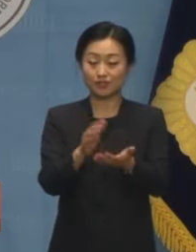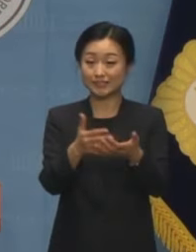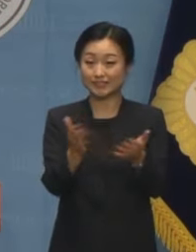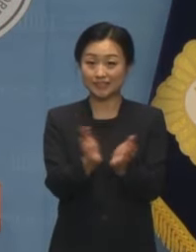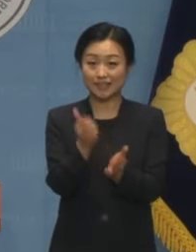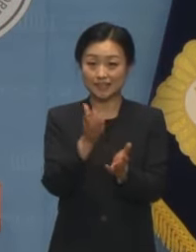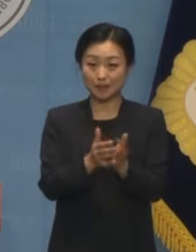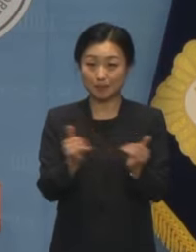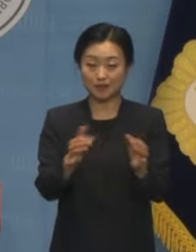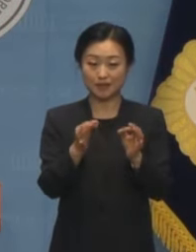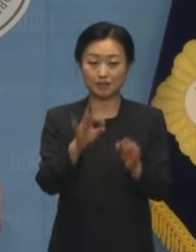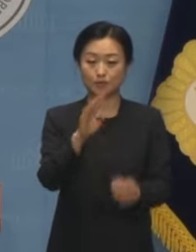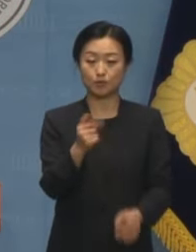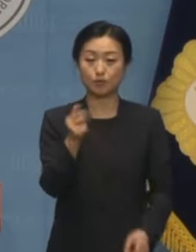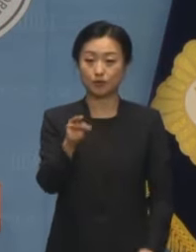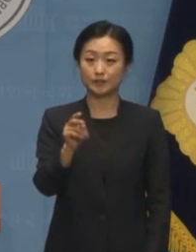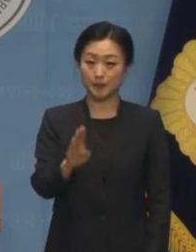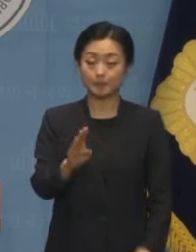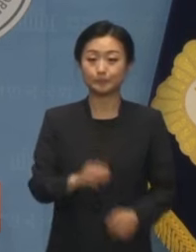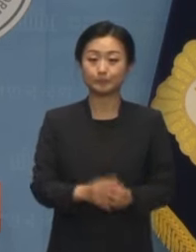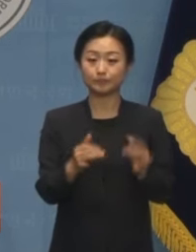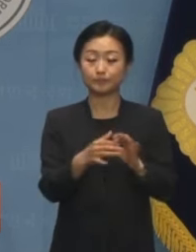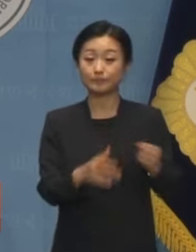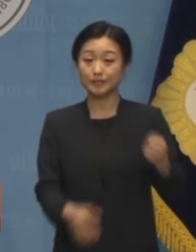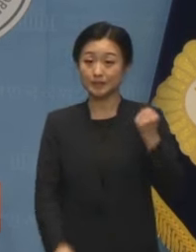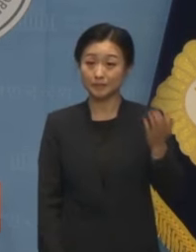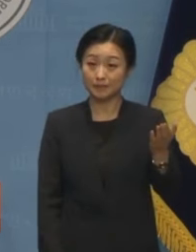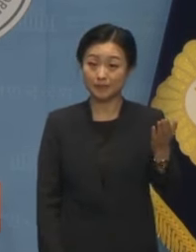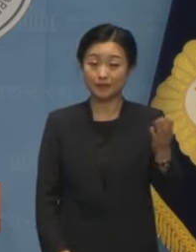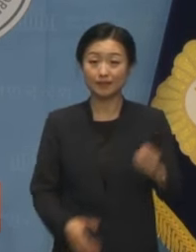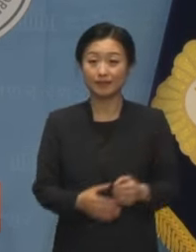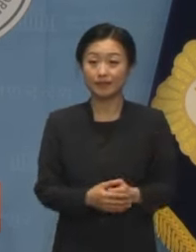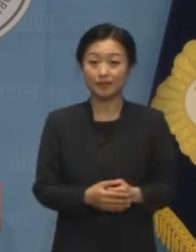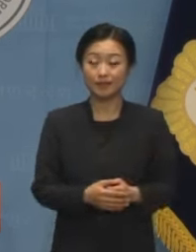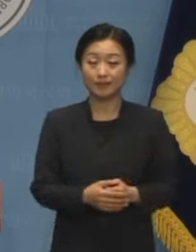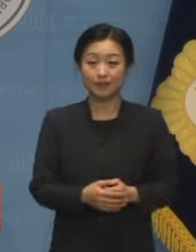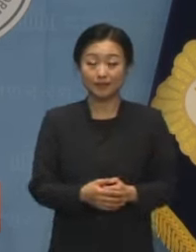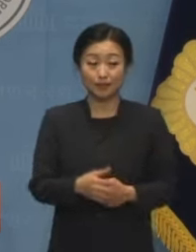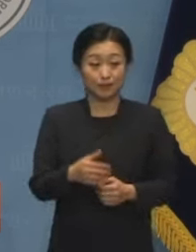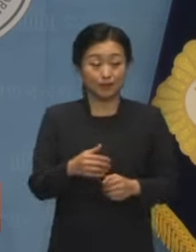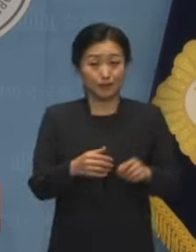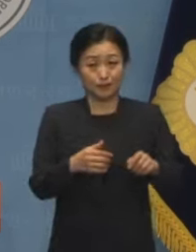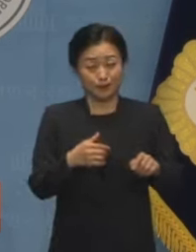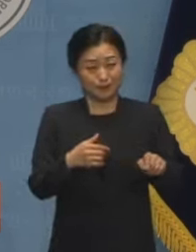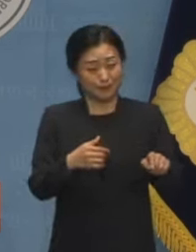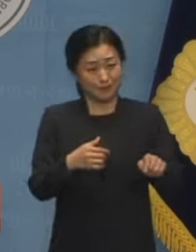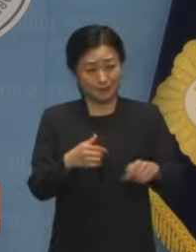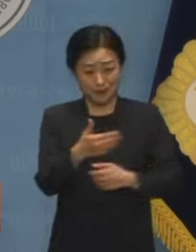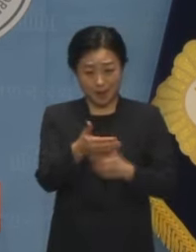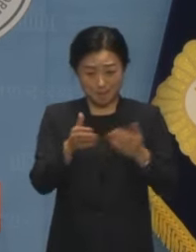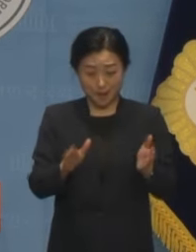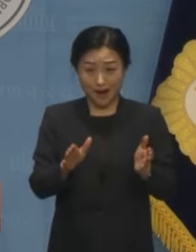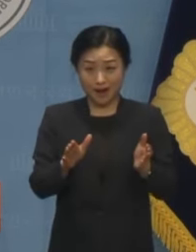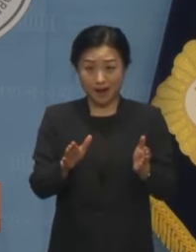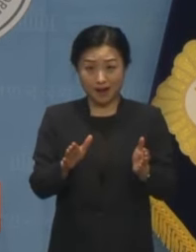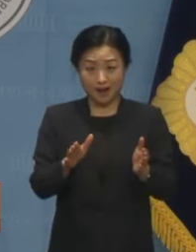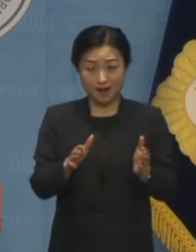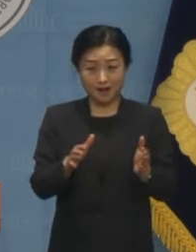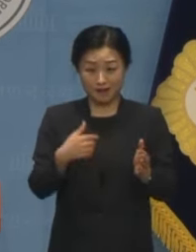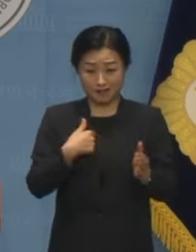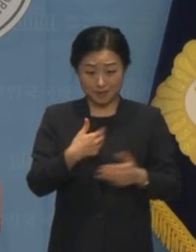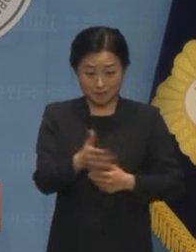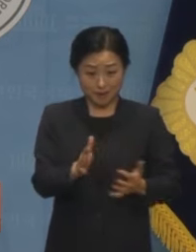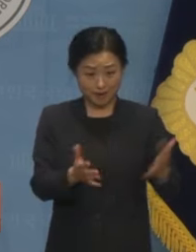대변인 김보협입니다. 국민의힘은 안방을 무단점거하고 있는 자들과도 반갑게